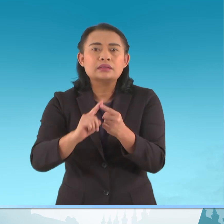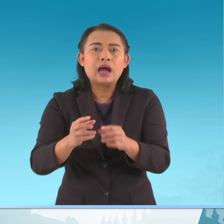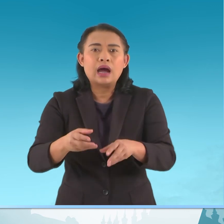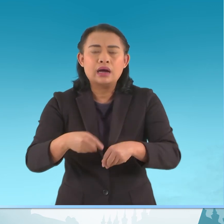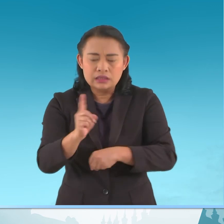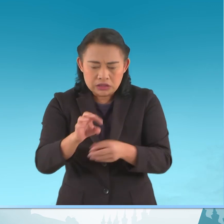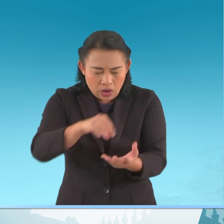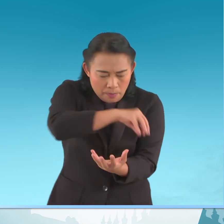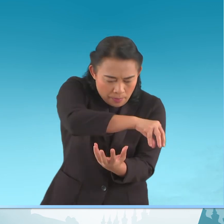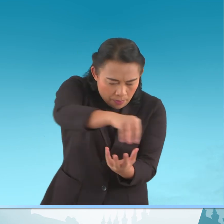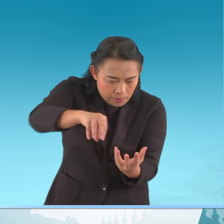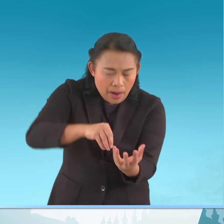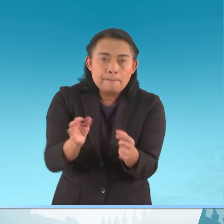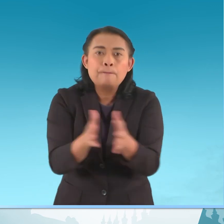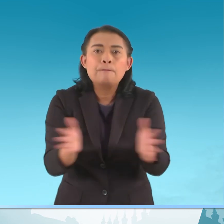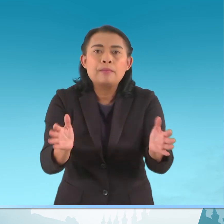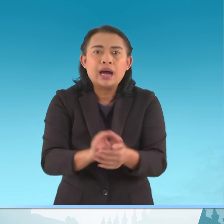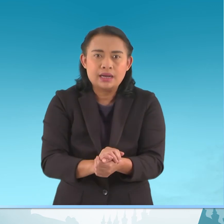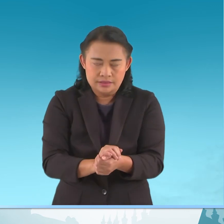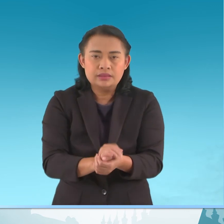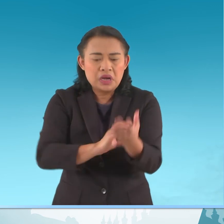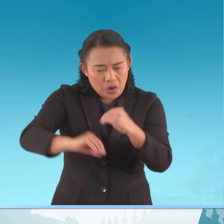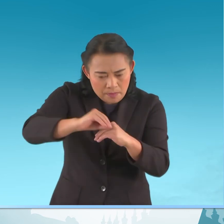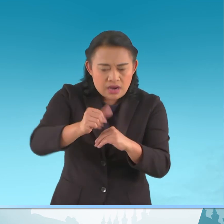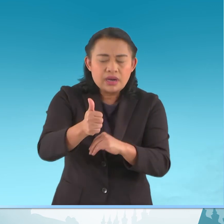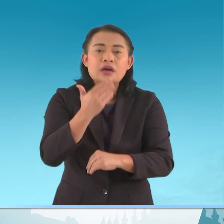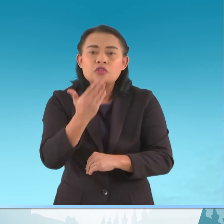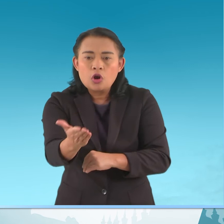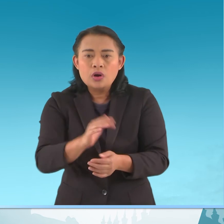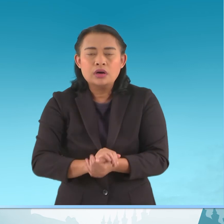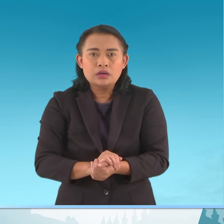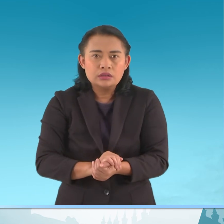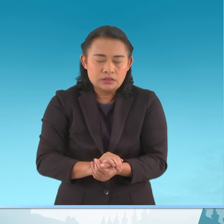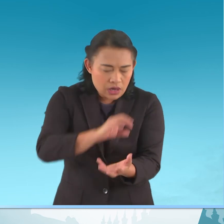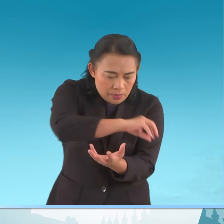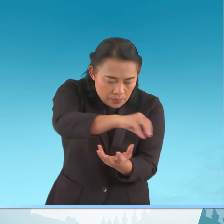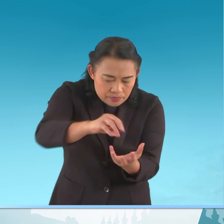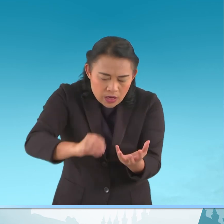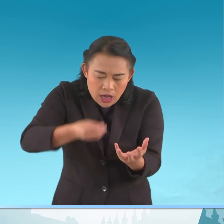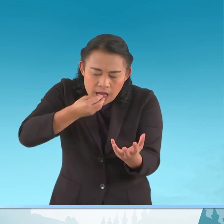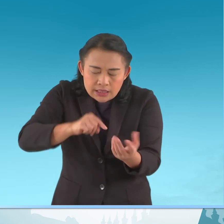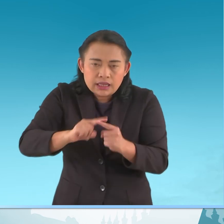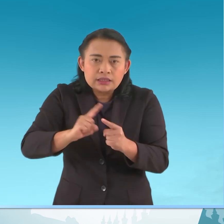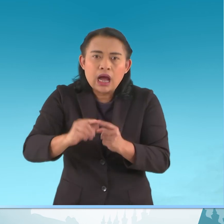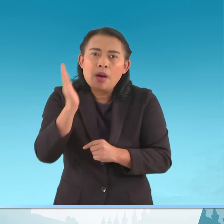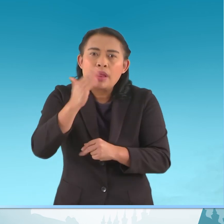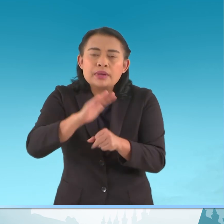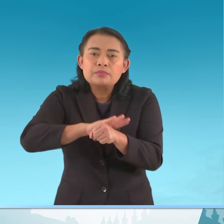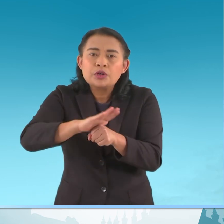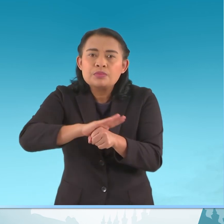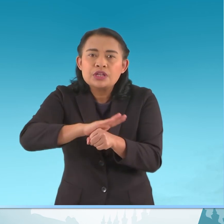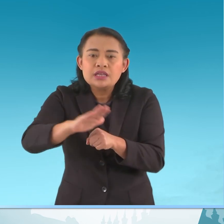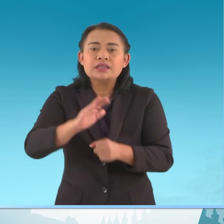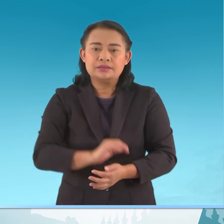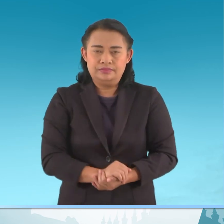ผักมาเป็นเครื่องเคียงเยอะมากๆนะครับแล้วเติมได้ไม่อั้นจะได้เอาไว้แกล้งนะครับไม่เผ็ดจนเกินไปไม่